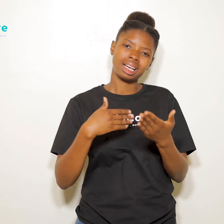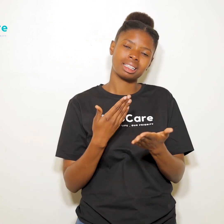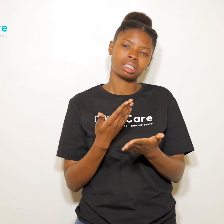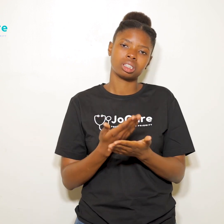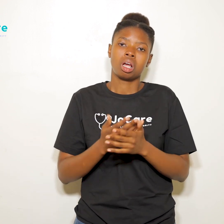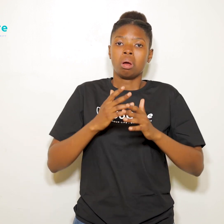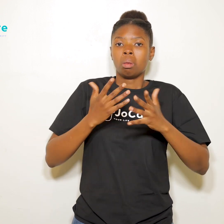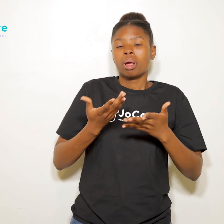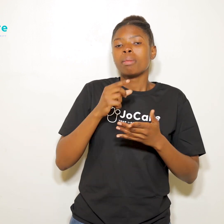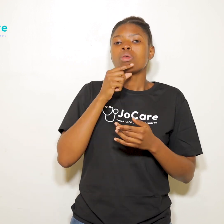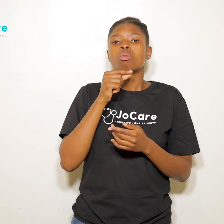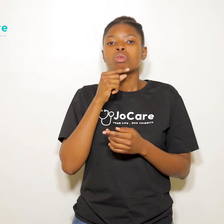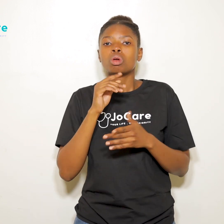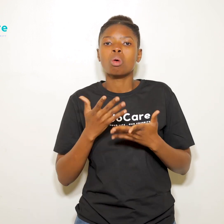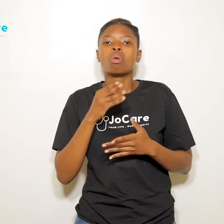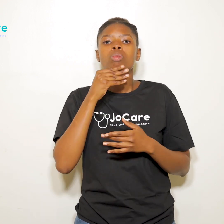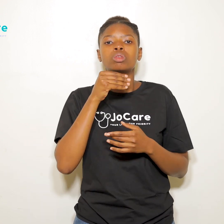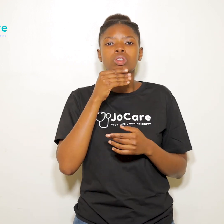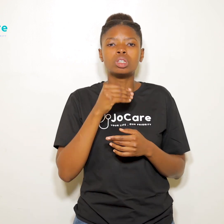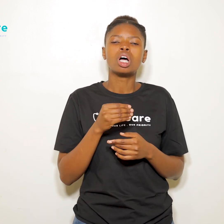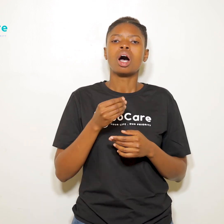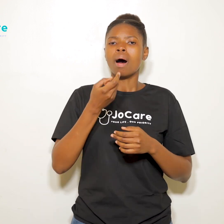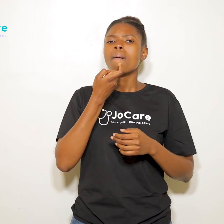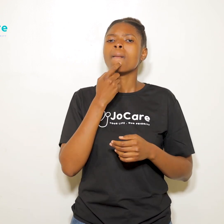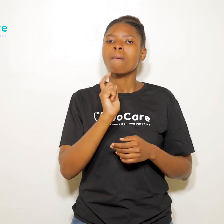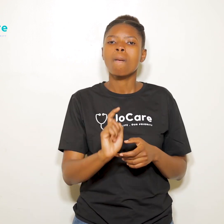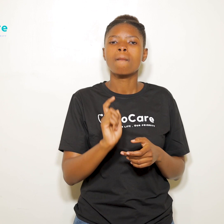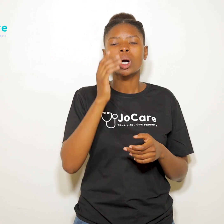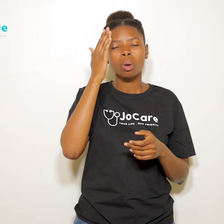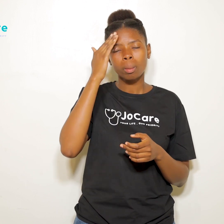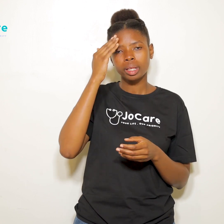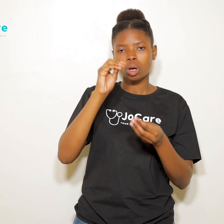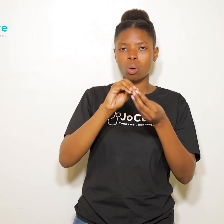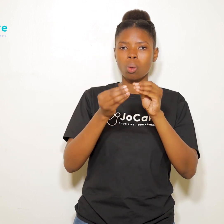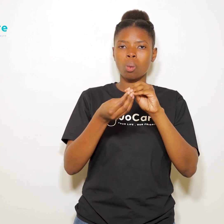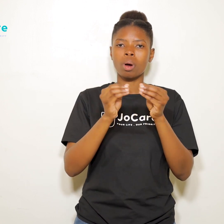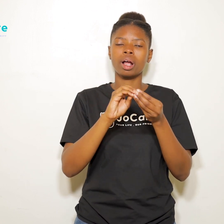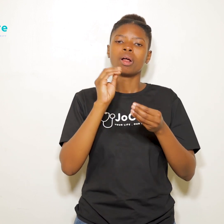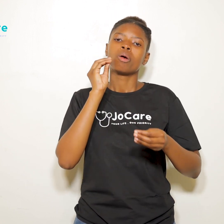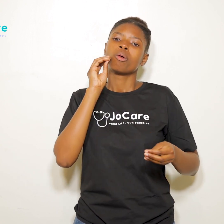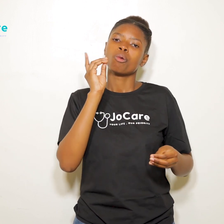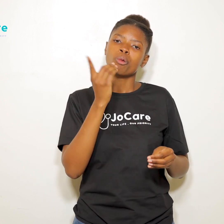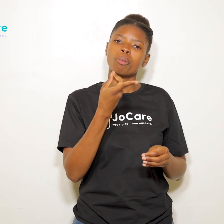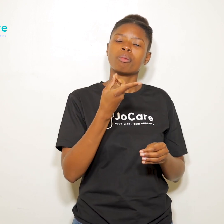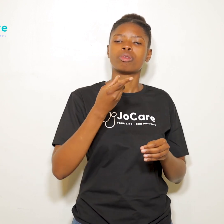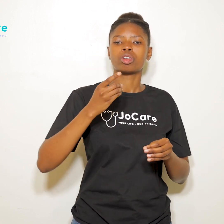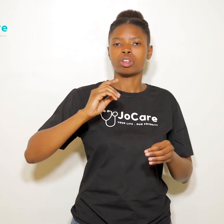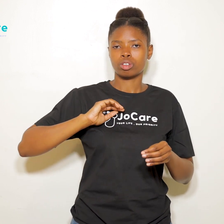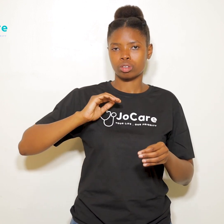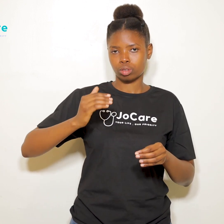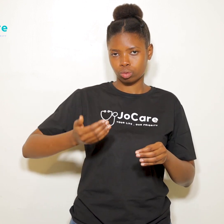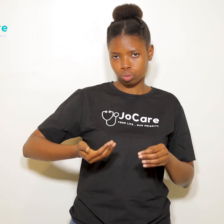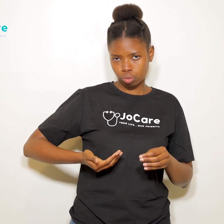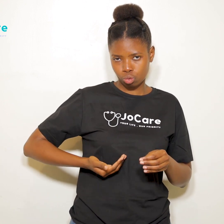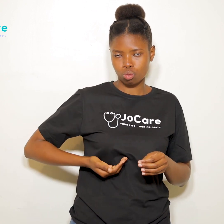ahari n'umugabo cyangwa se n'umusore yakabaye amenya kubara ukwezi k'umugore, umugore ku giti cye cyangwa